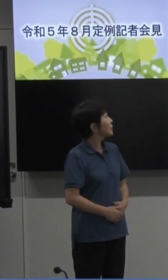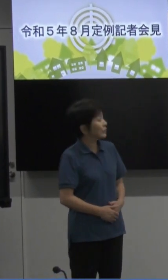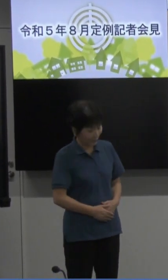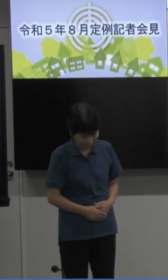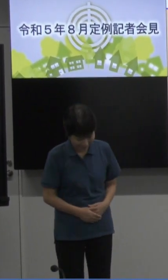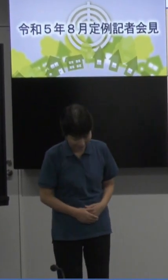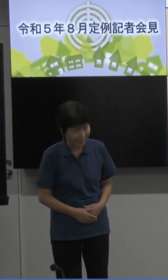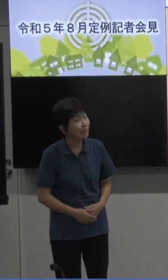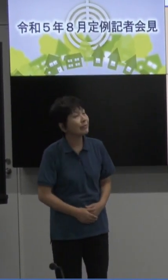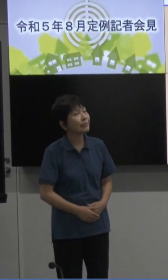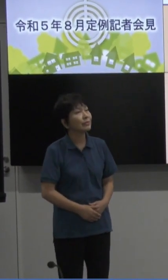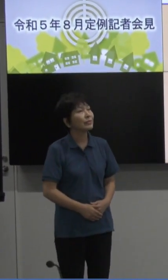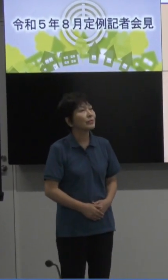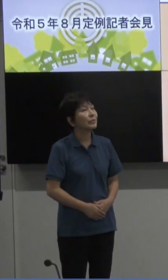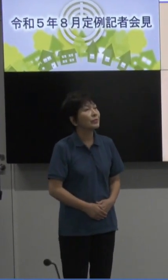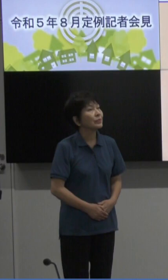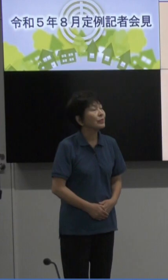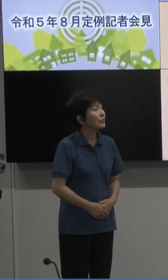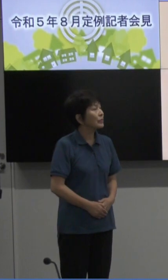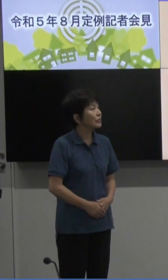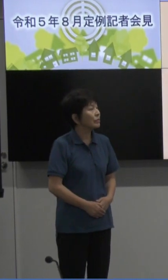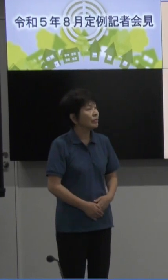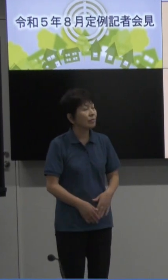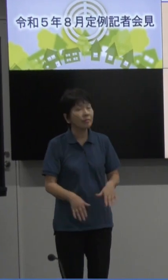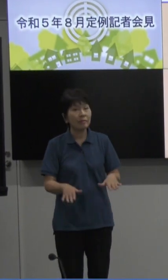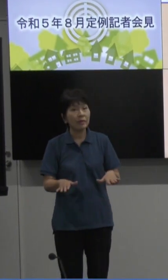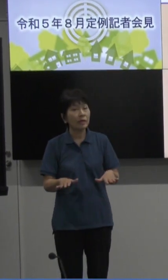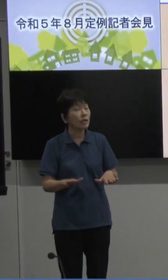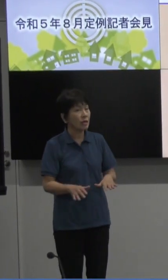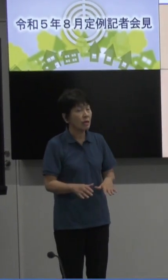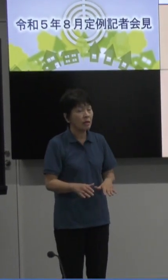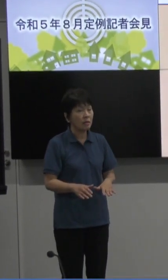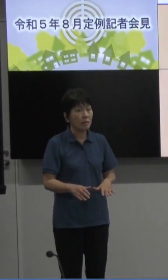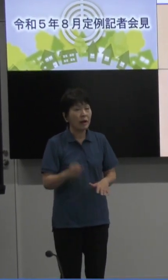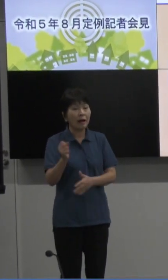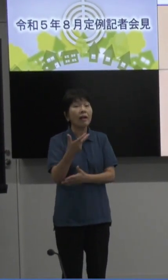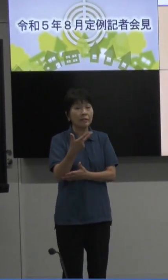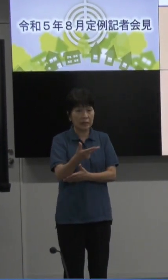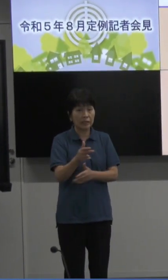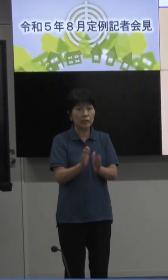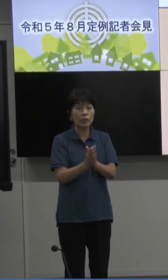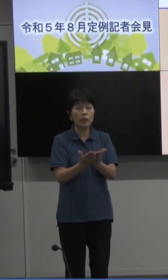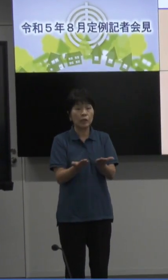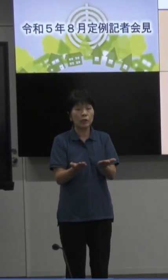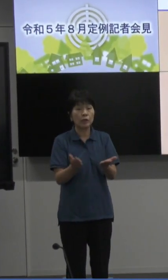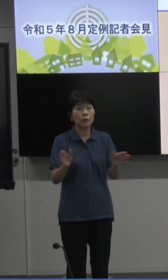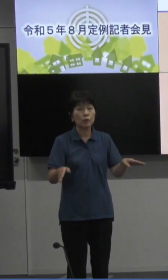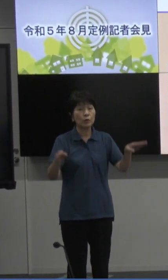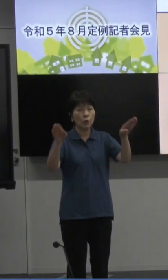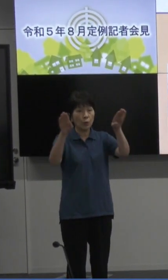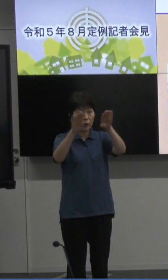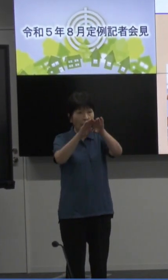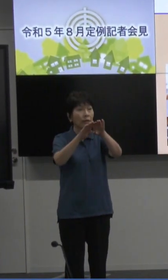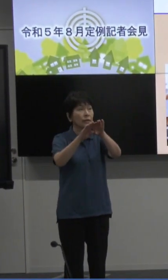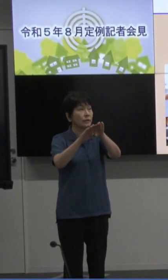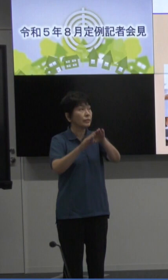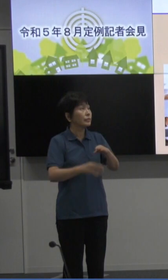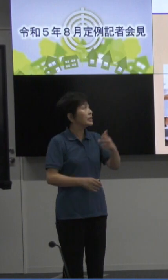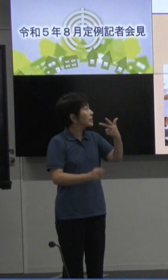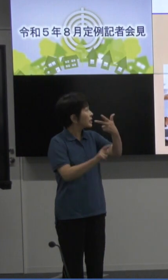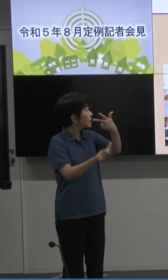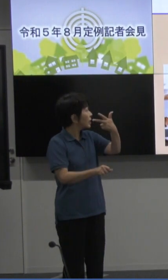ああ、はいはいはいはいはい。今ですね、近代図書館で、7月の22